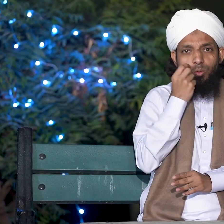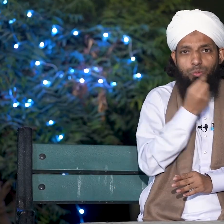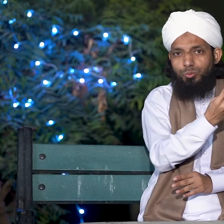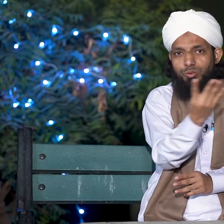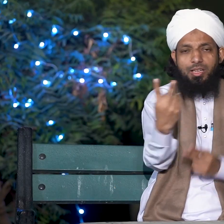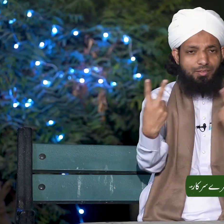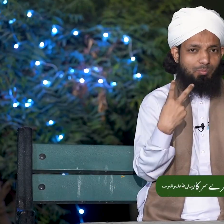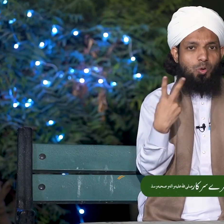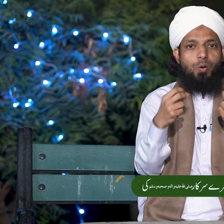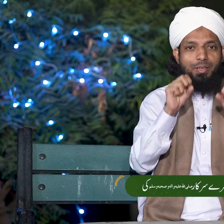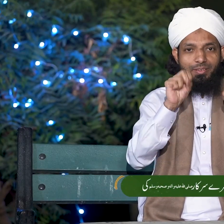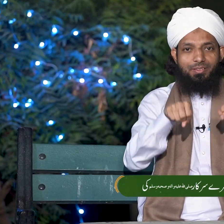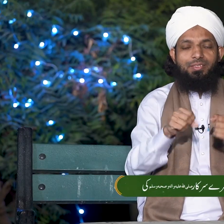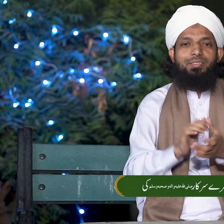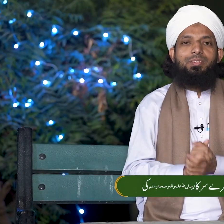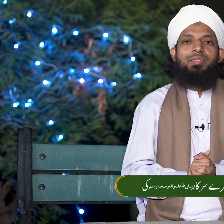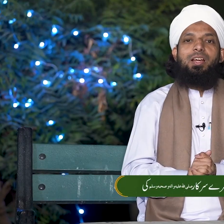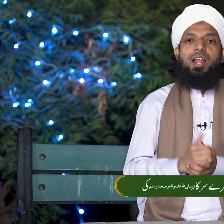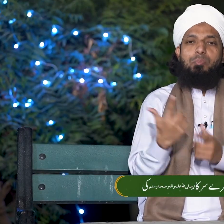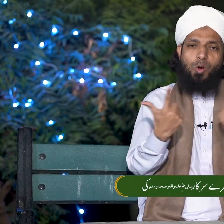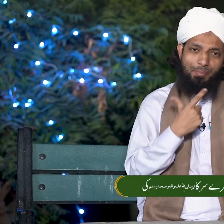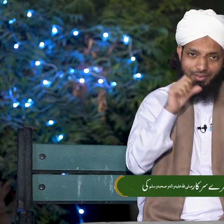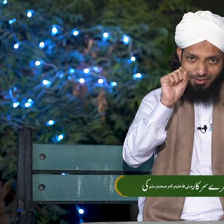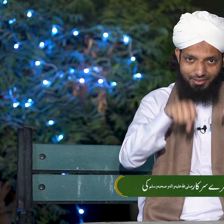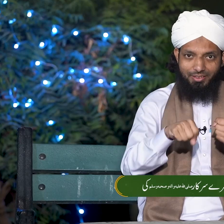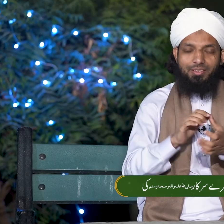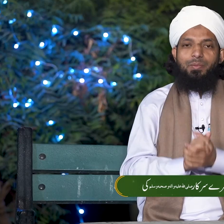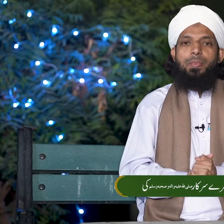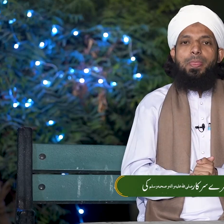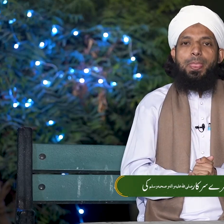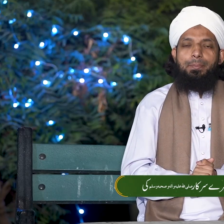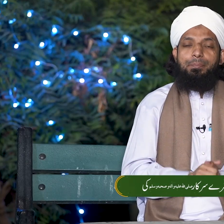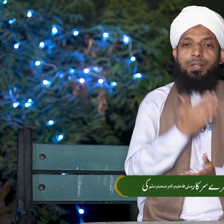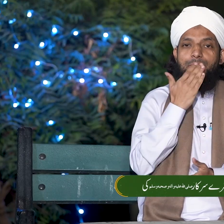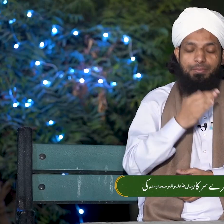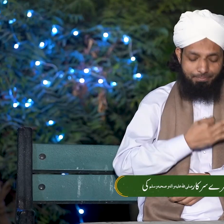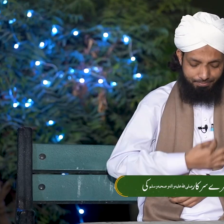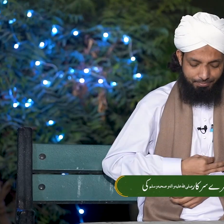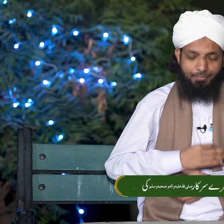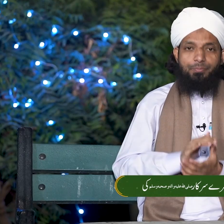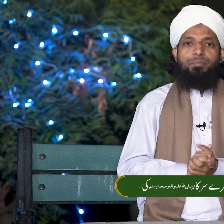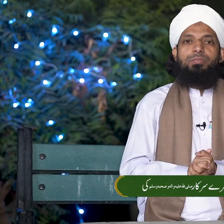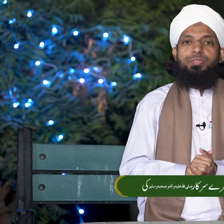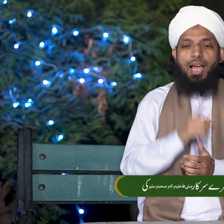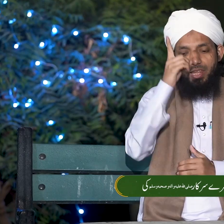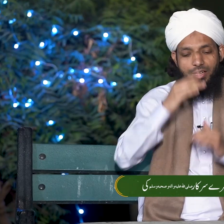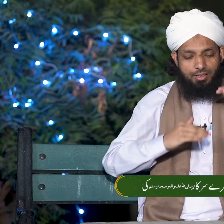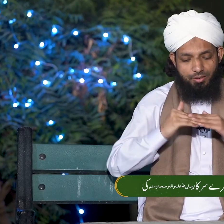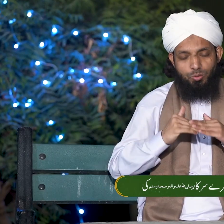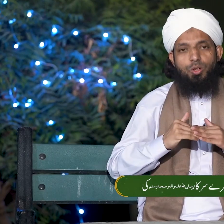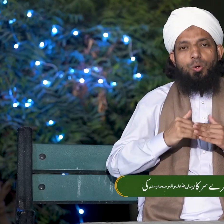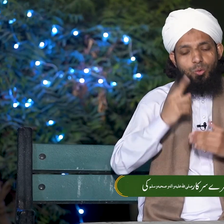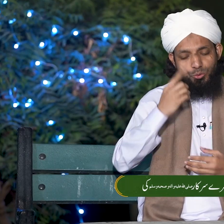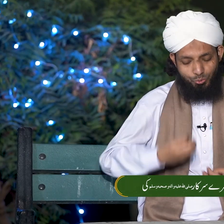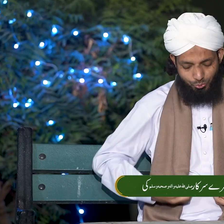ہوتی ہے، اللہ پاک اسے بلندی عطا کرتا ہے۔ لیکن عاجزی لوگوں کے لیے نہیں بلکہ رب کی رضا کے لیے